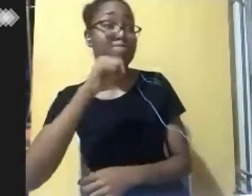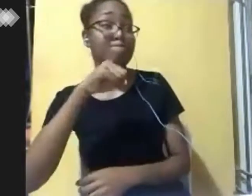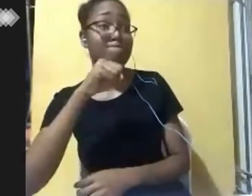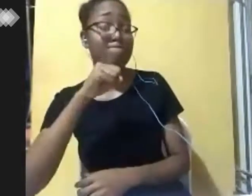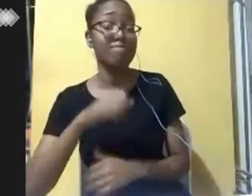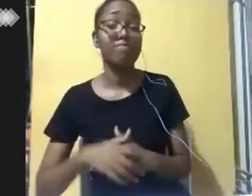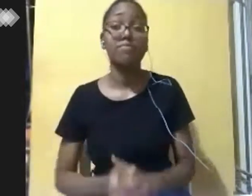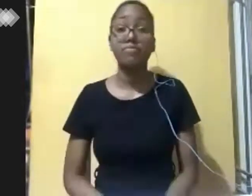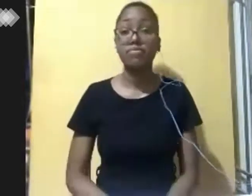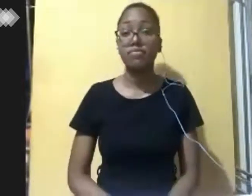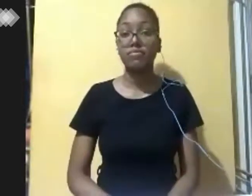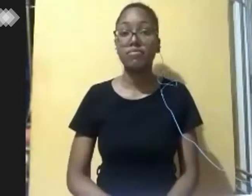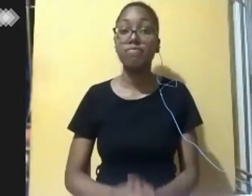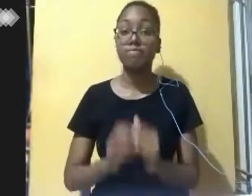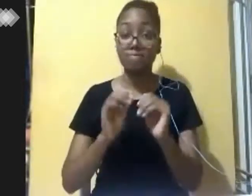Bien.